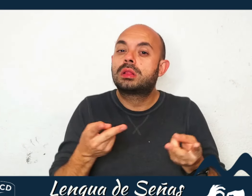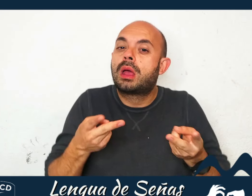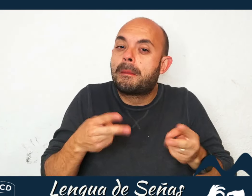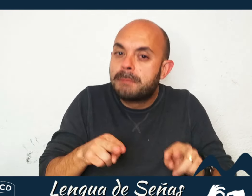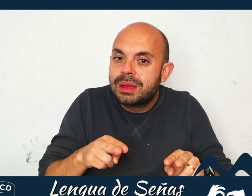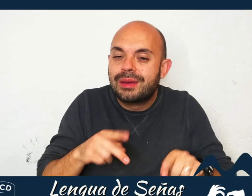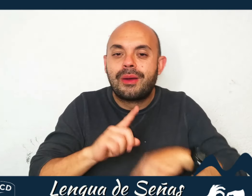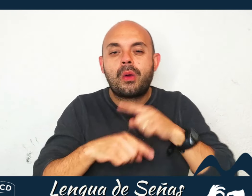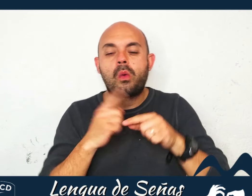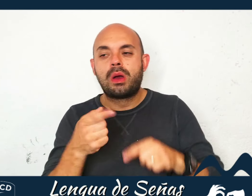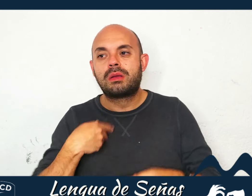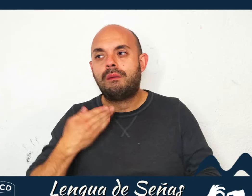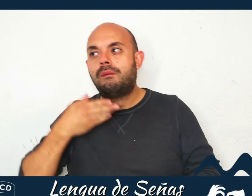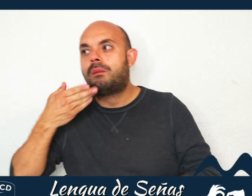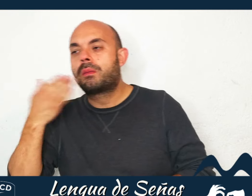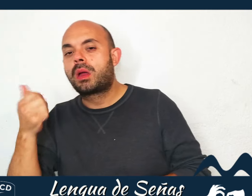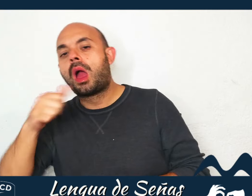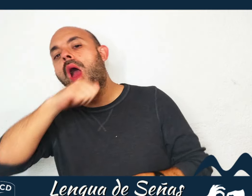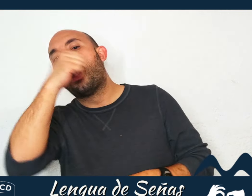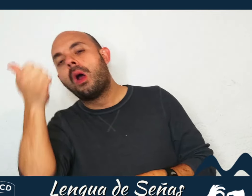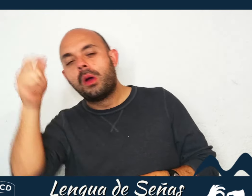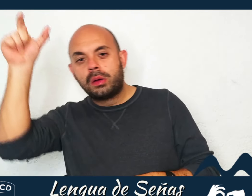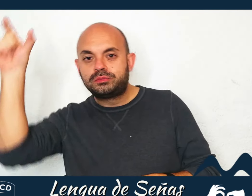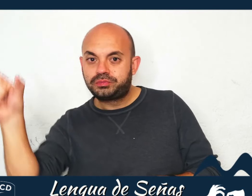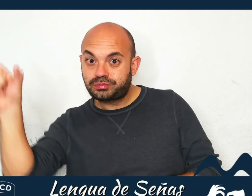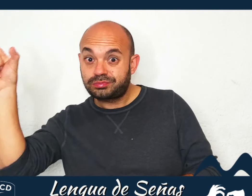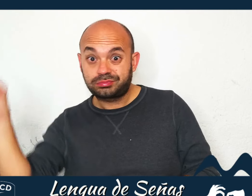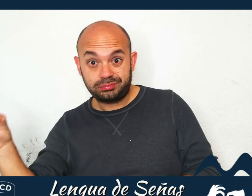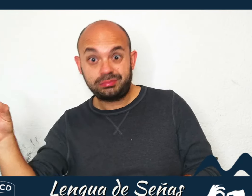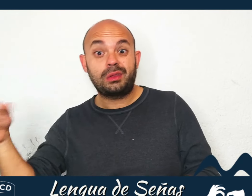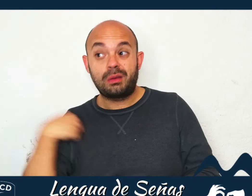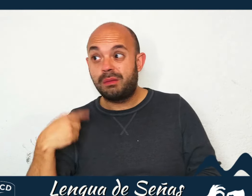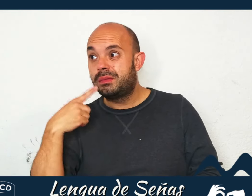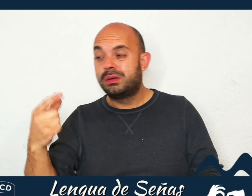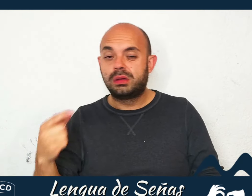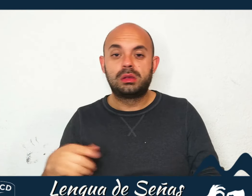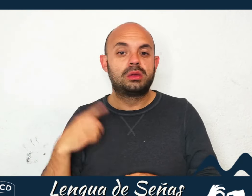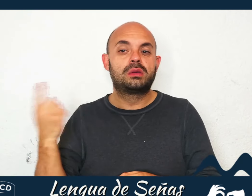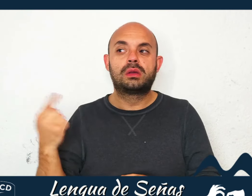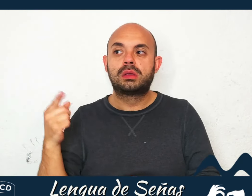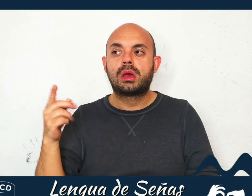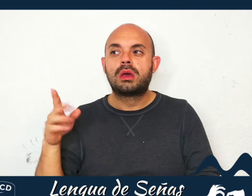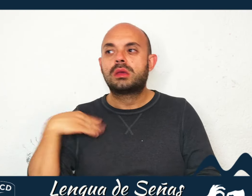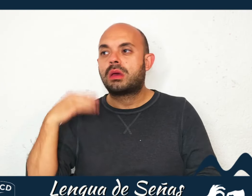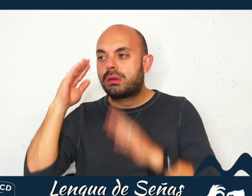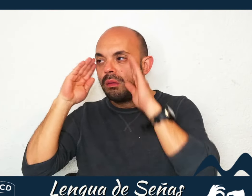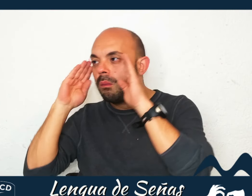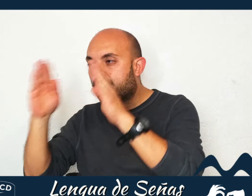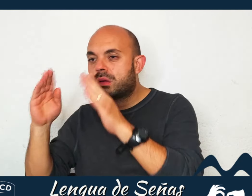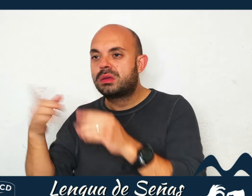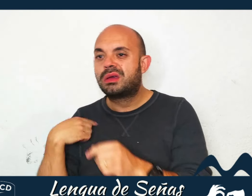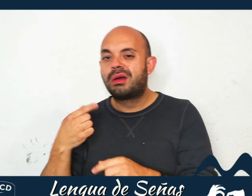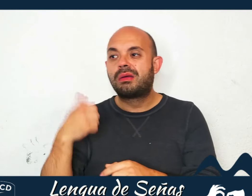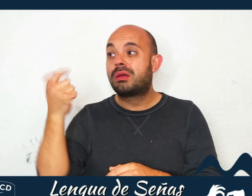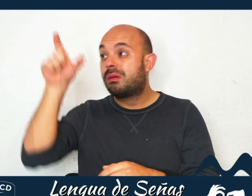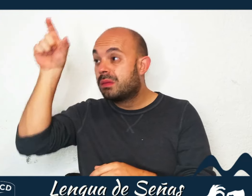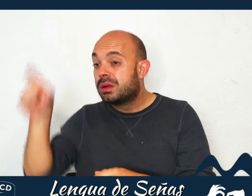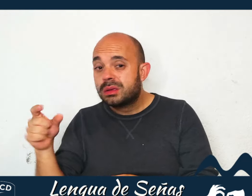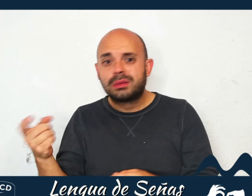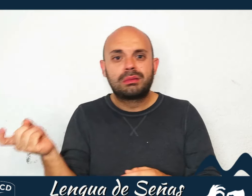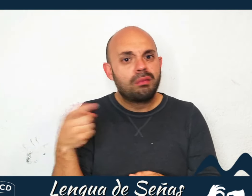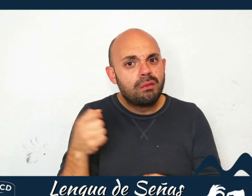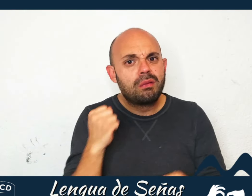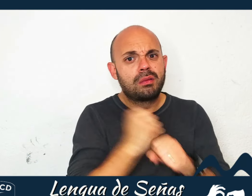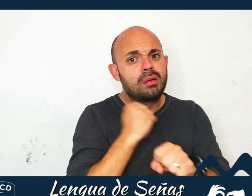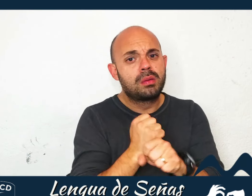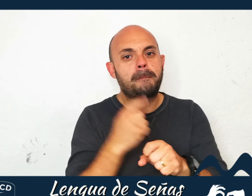hablando y no conseguimos nada. Entonces, sí, tenemos que considerar, como nos dice este pasaje en otra